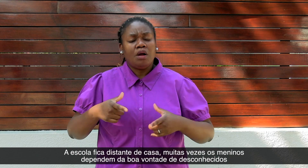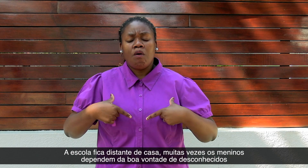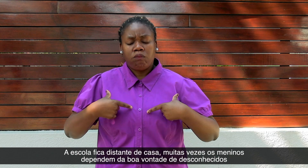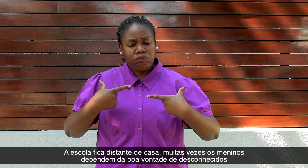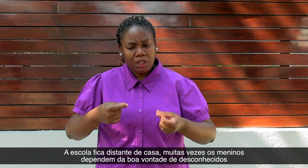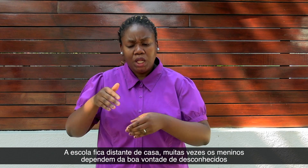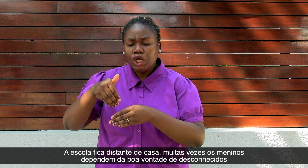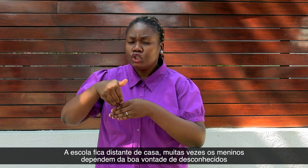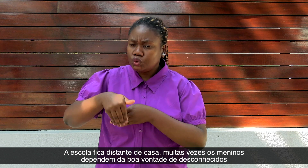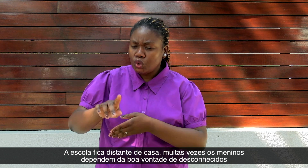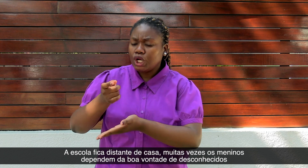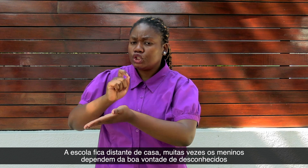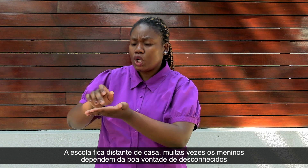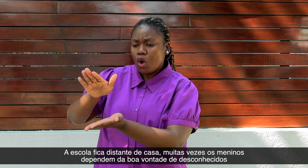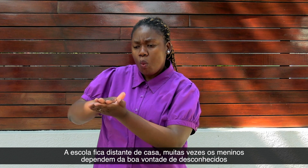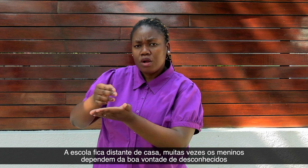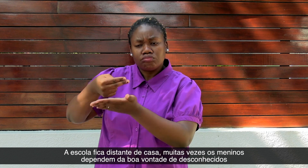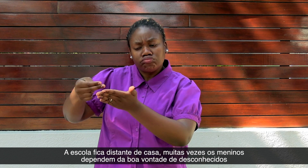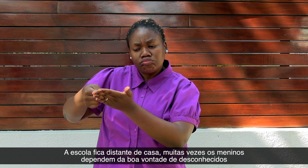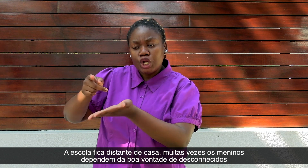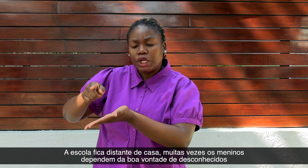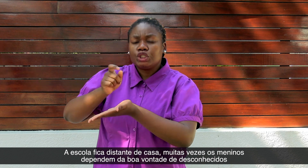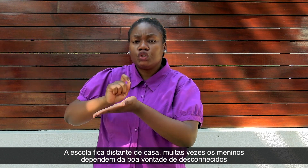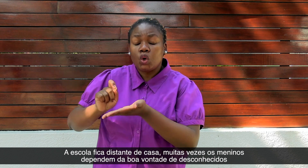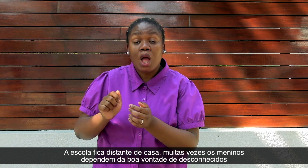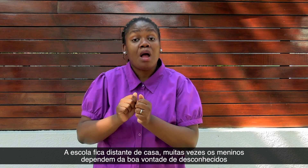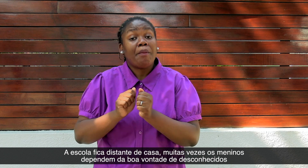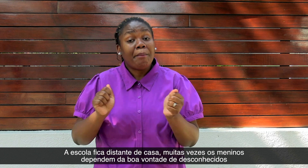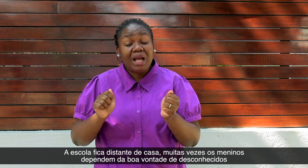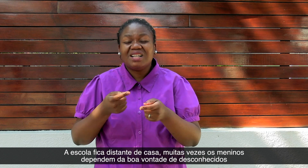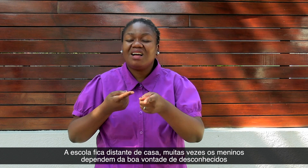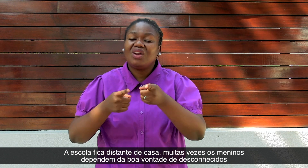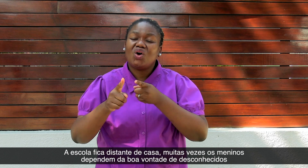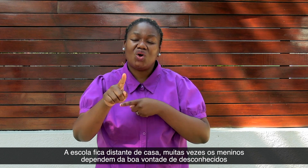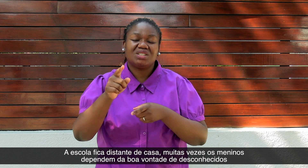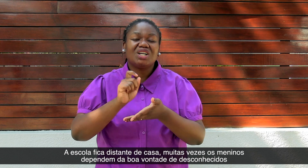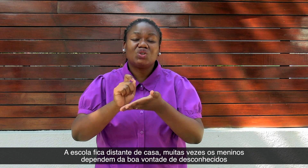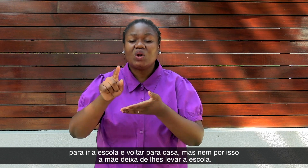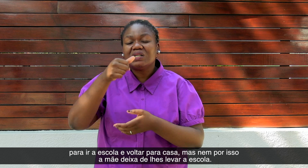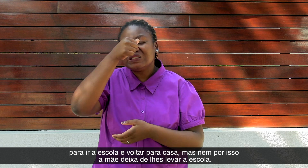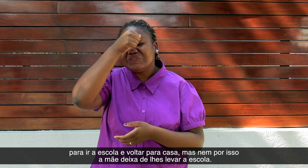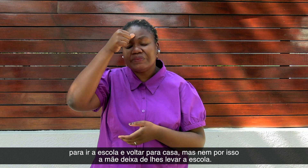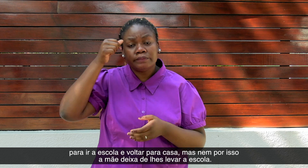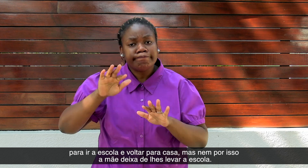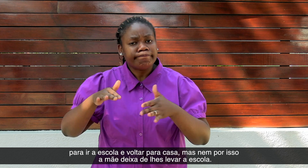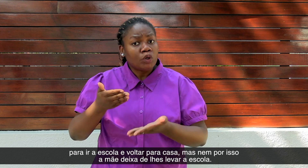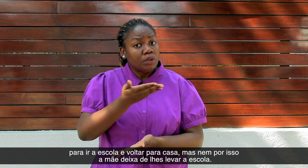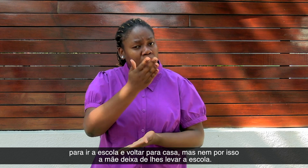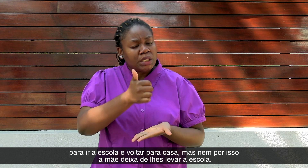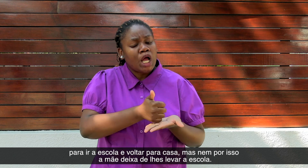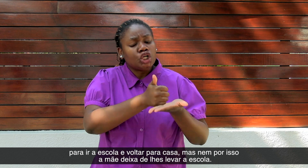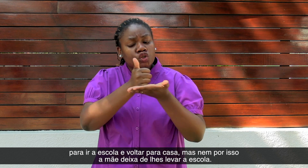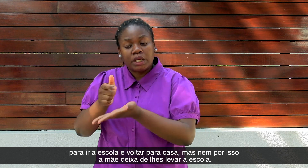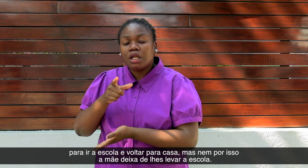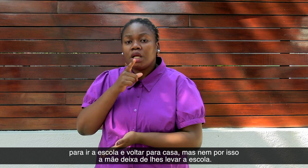A escola fica distante de casa. Muitas vezes, os meninos dependem da boa vontade de desconhecidos para ir à escola e